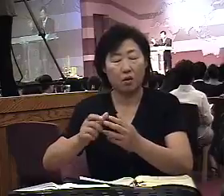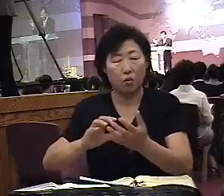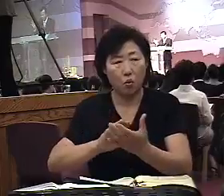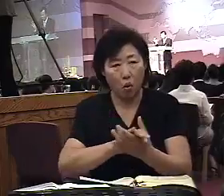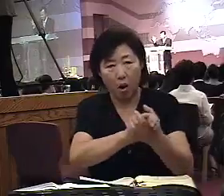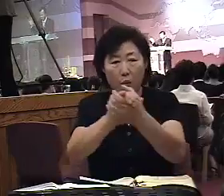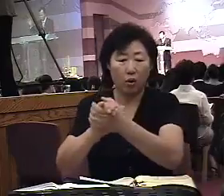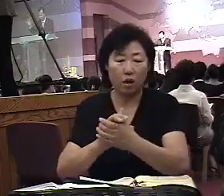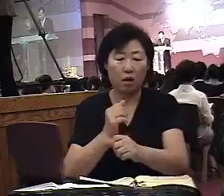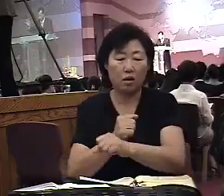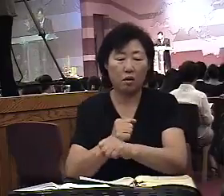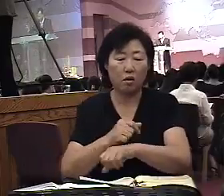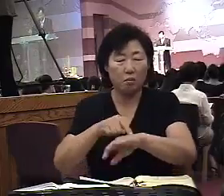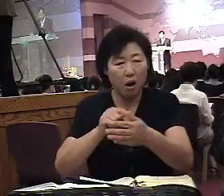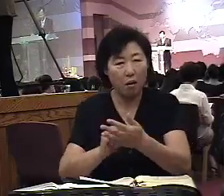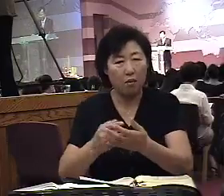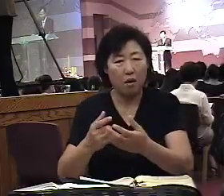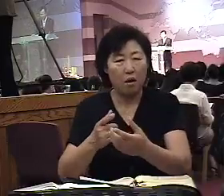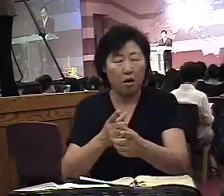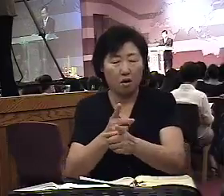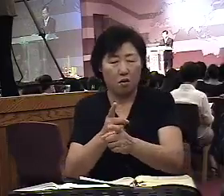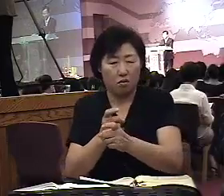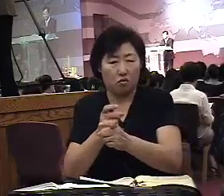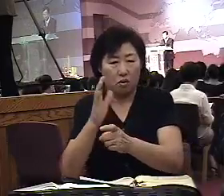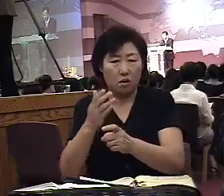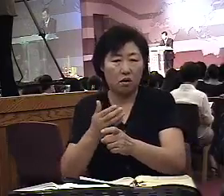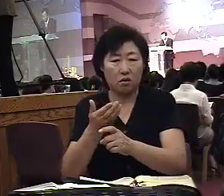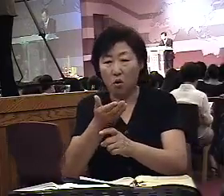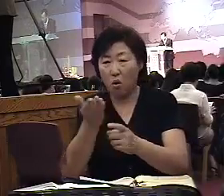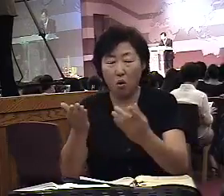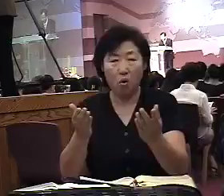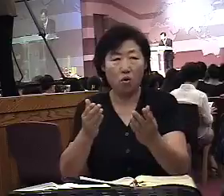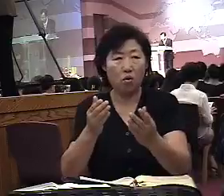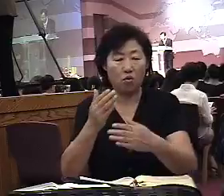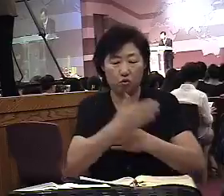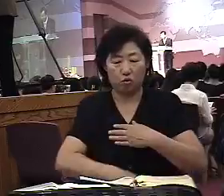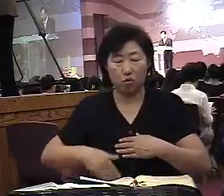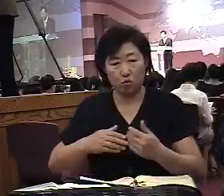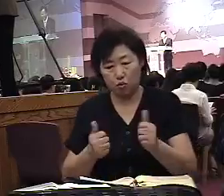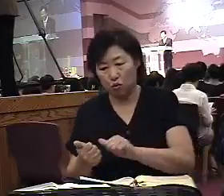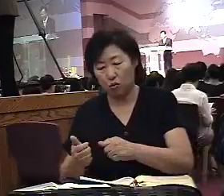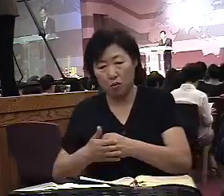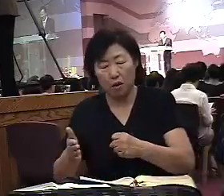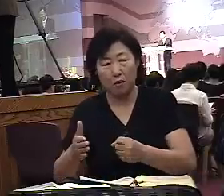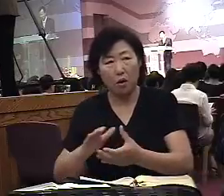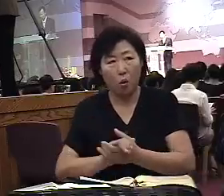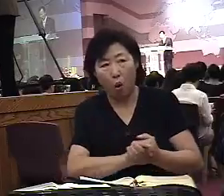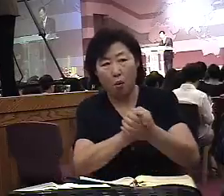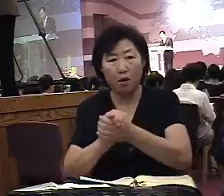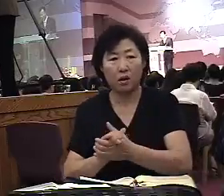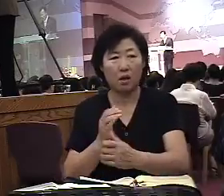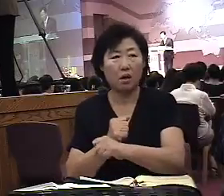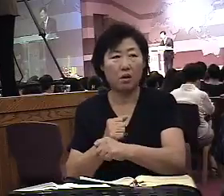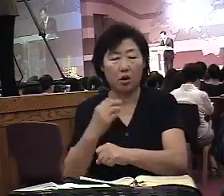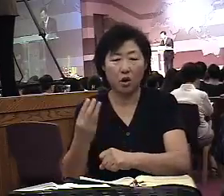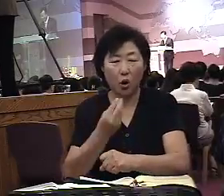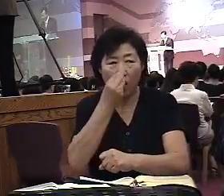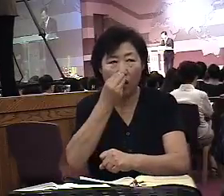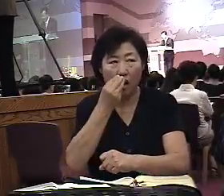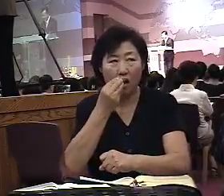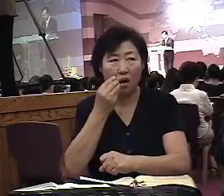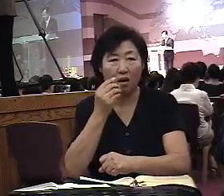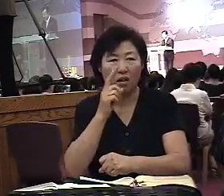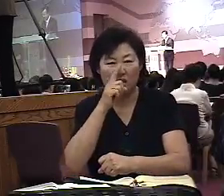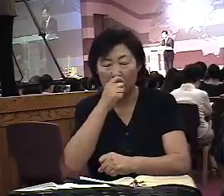떠나 마음으로 원수가 되었던 너희를 이제는 그의 육체의 죽음으로 말미암아 화목해 하사 너희를 거룩하고